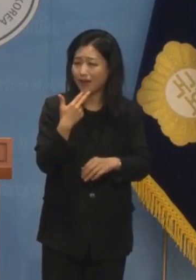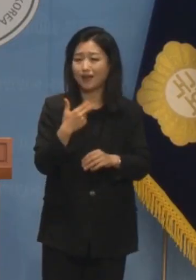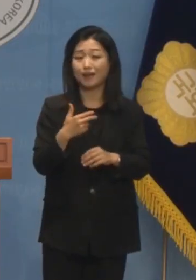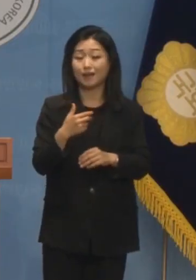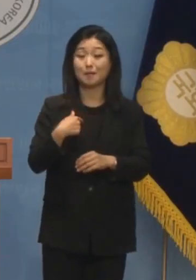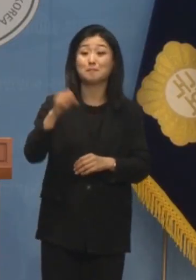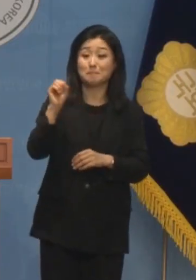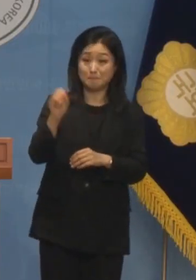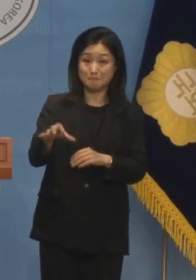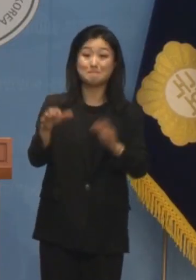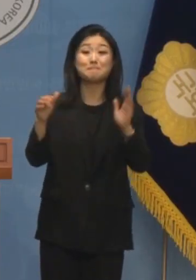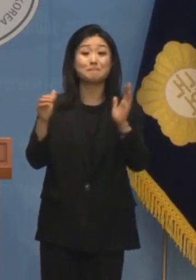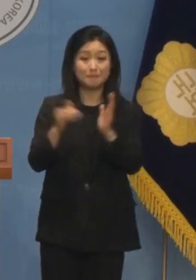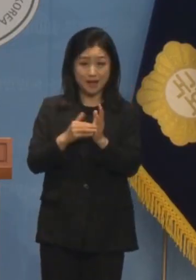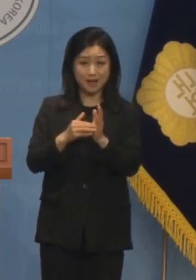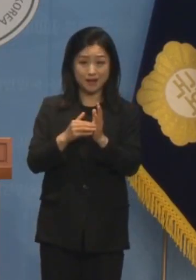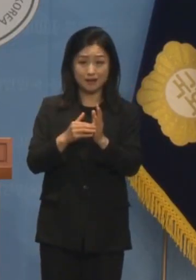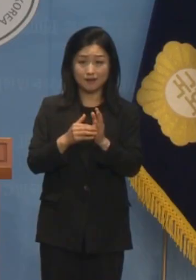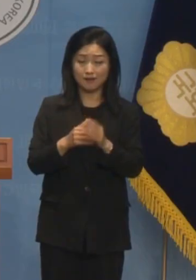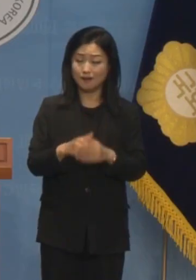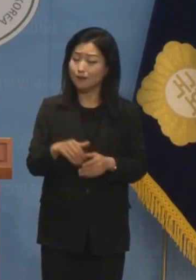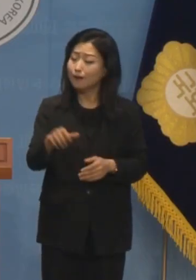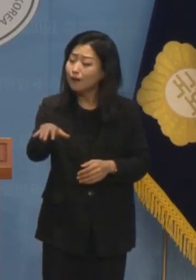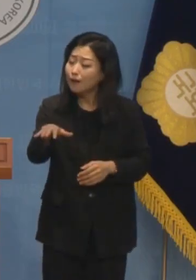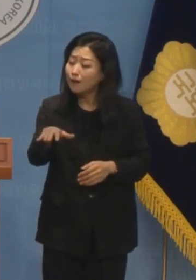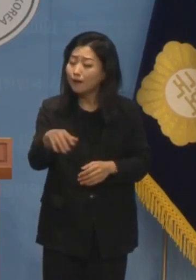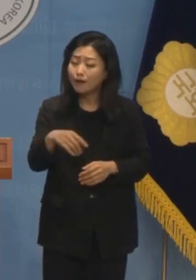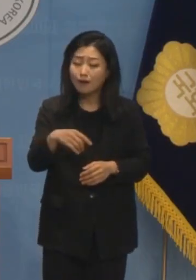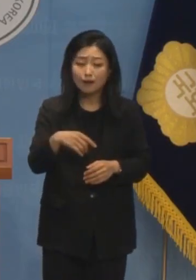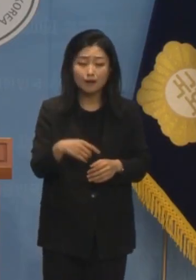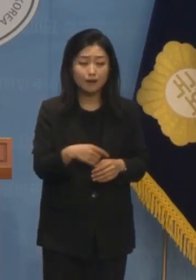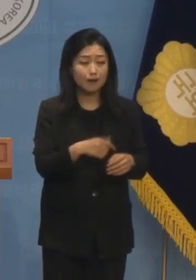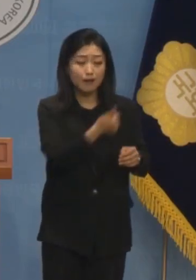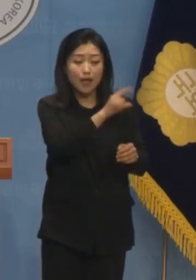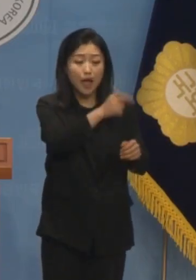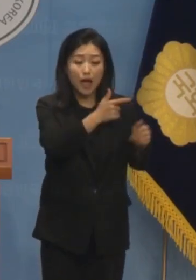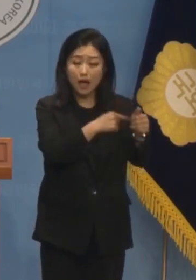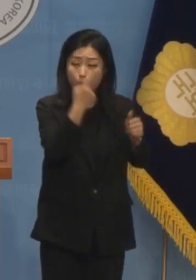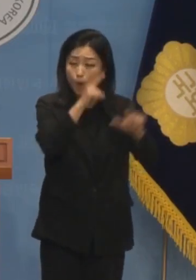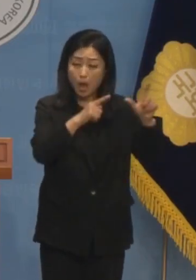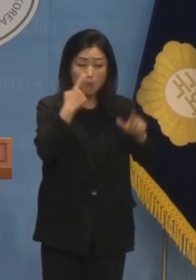말을 했습니다. 도대체 어느 대목이 한동훈 대표의